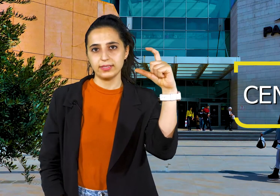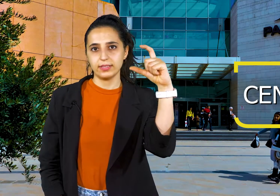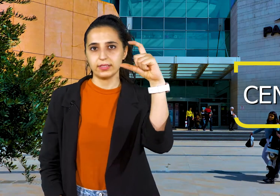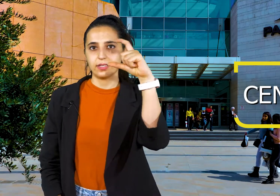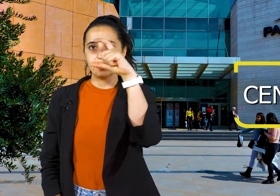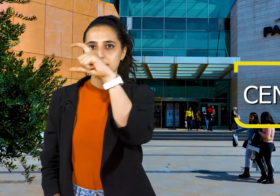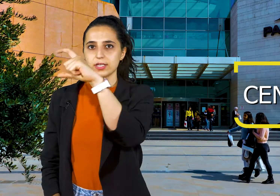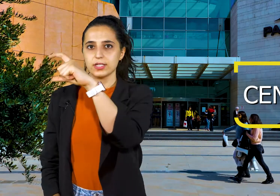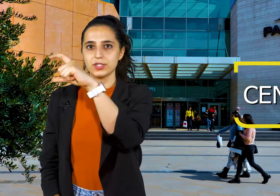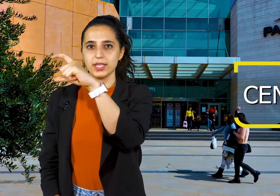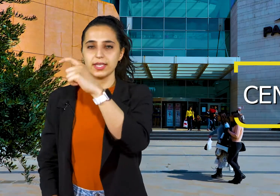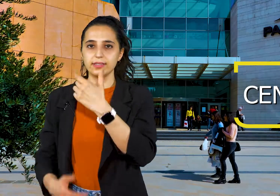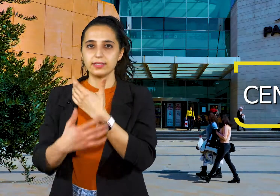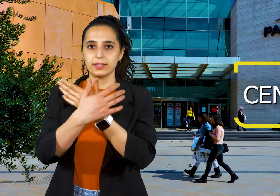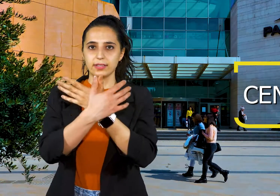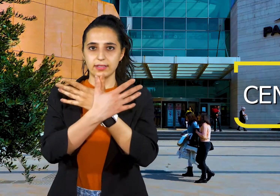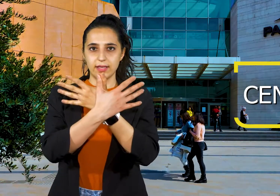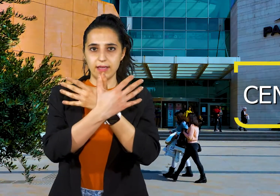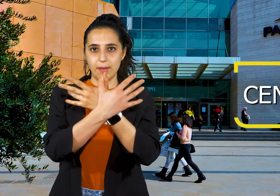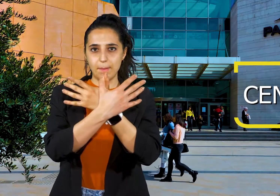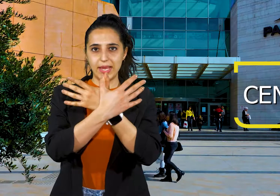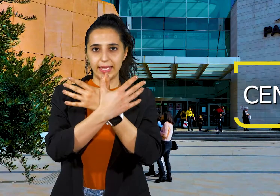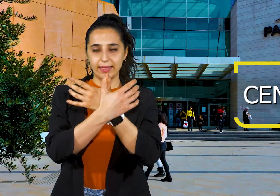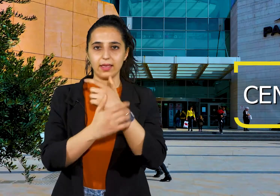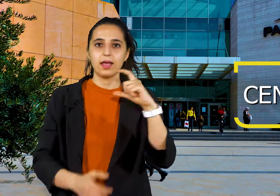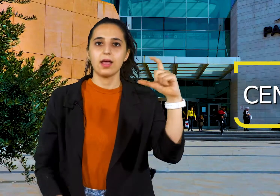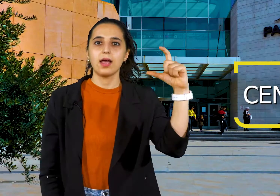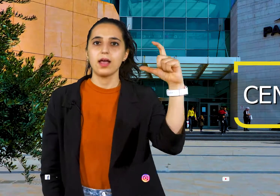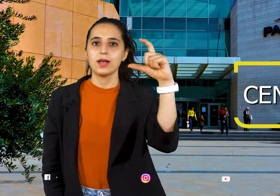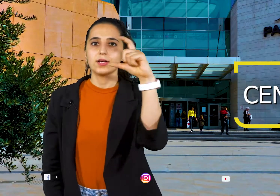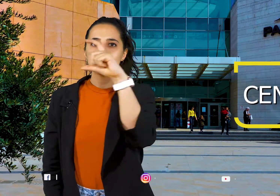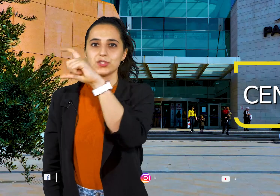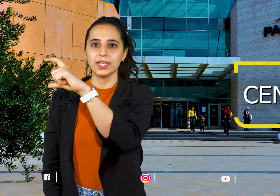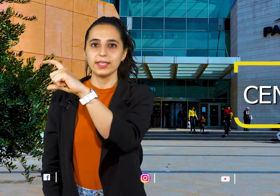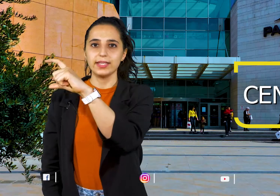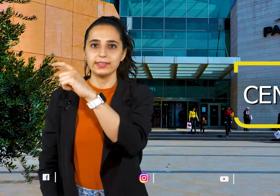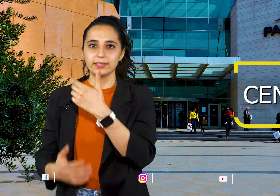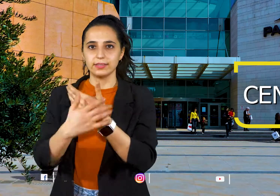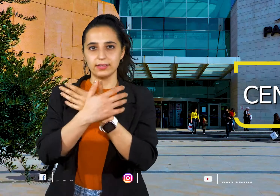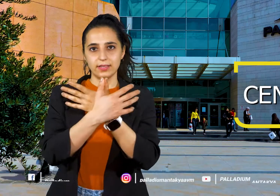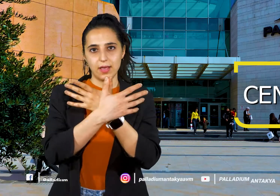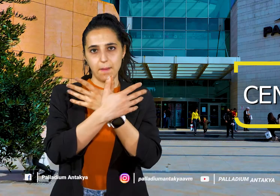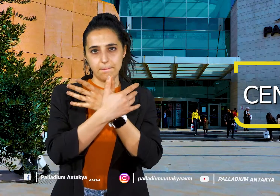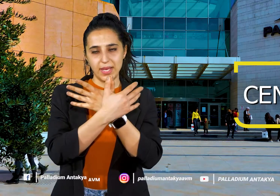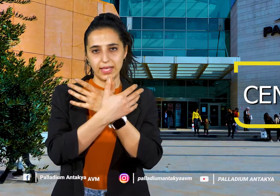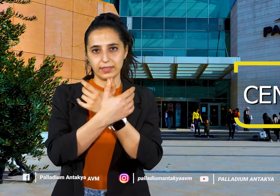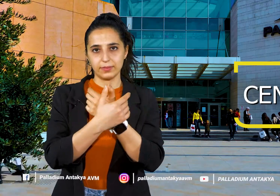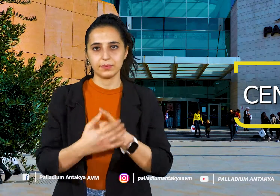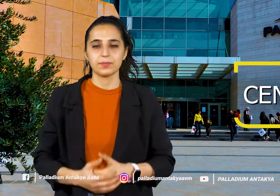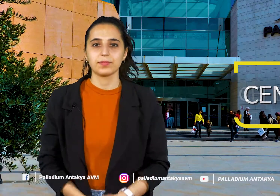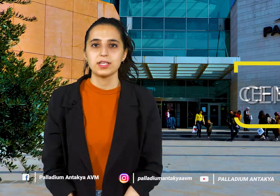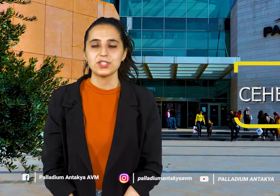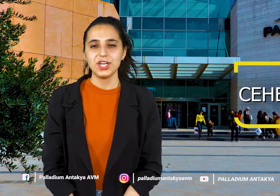ilerletilir. Cennet, melek. Cennet, melek.